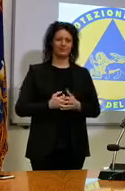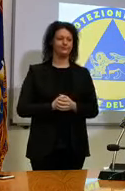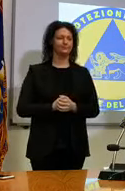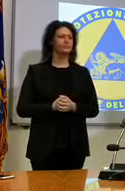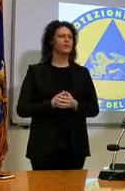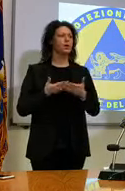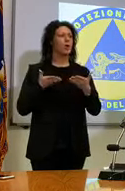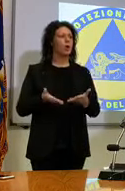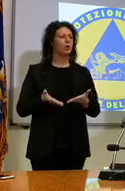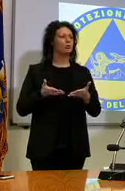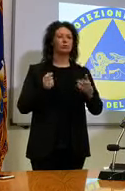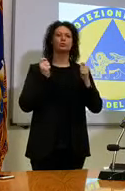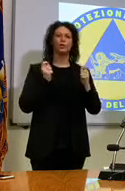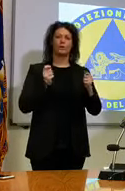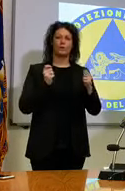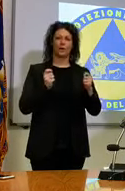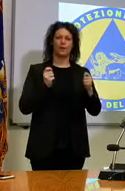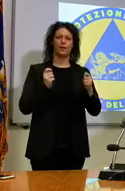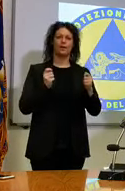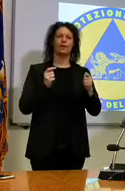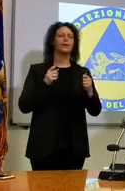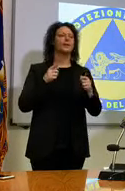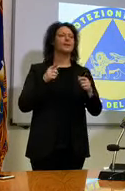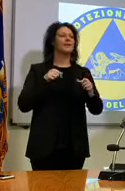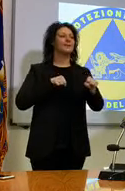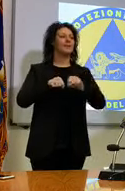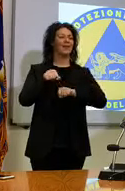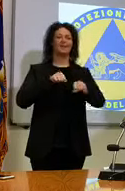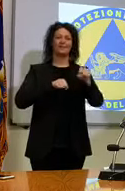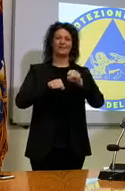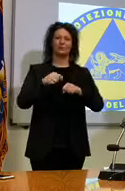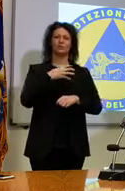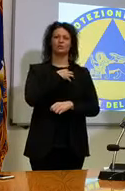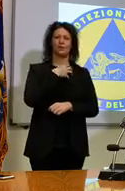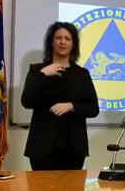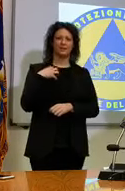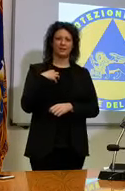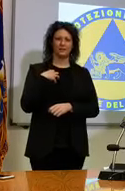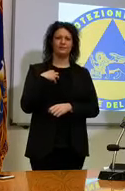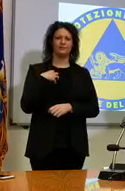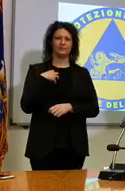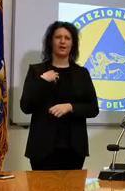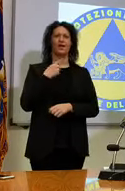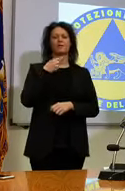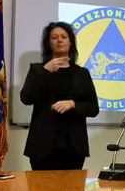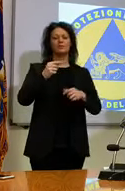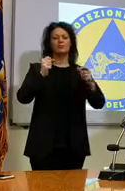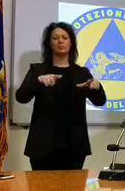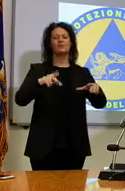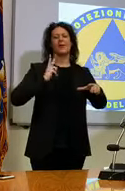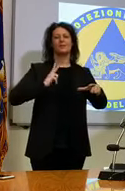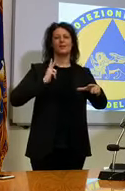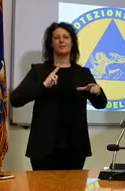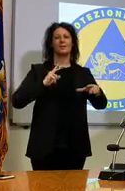giornale la direttrice scientifica della Fondazione Città della Speranza, la professoressa Viola,